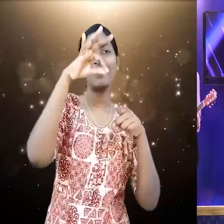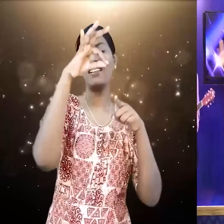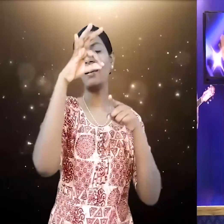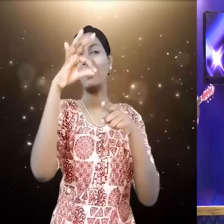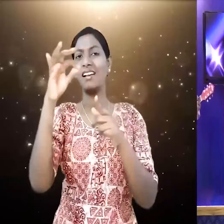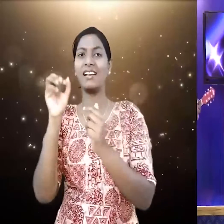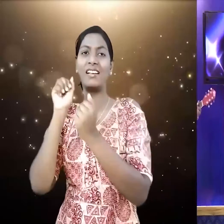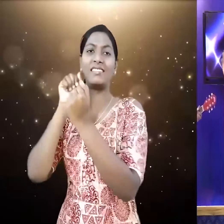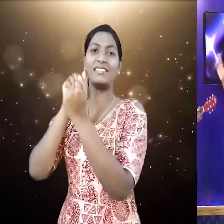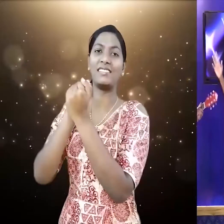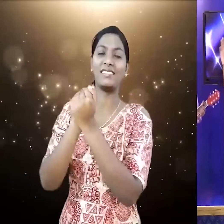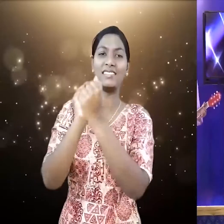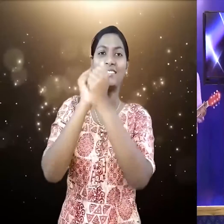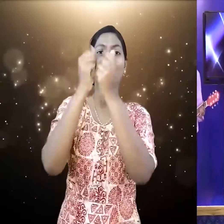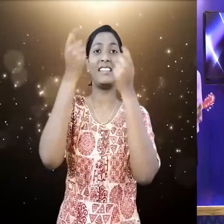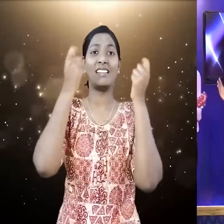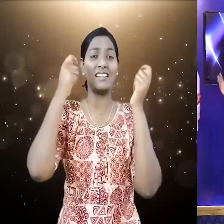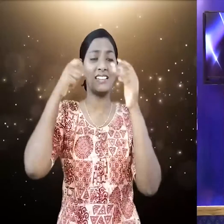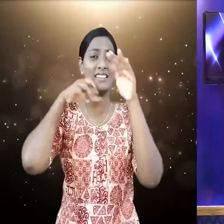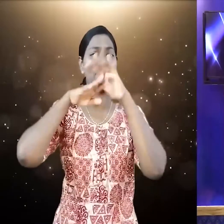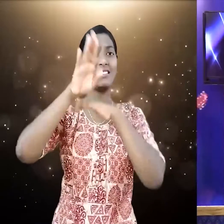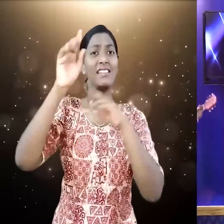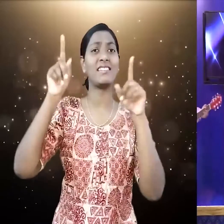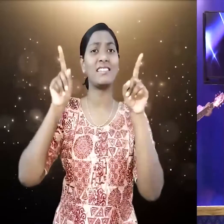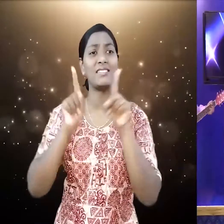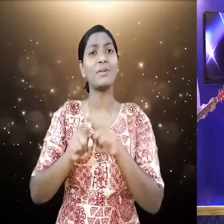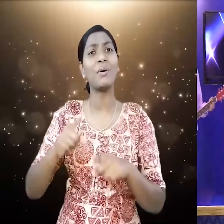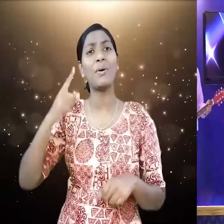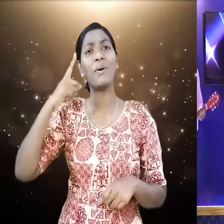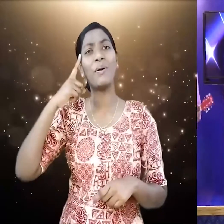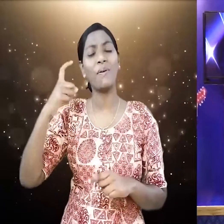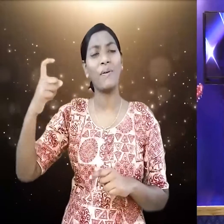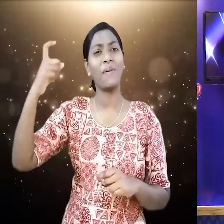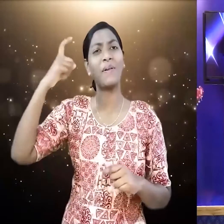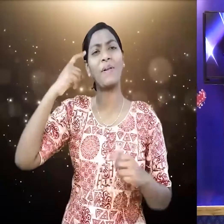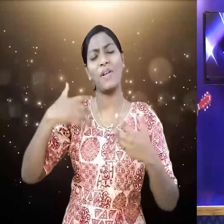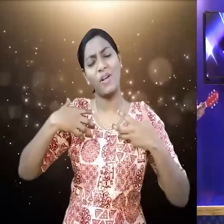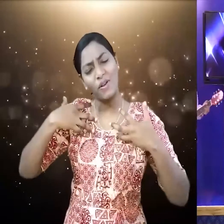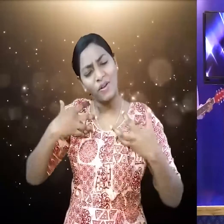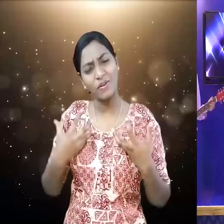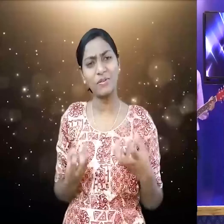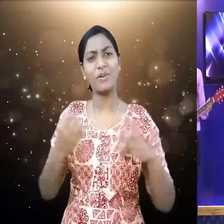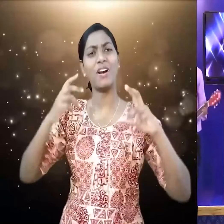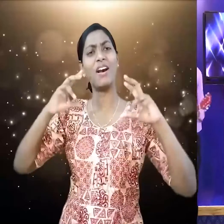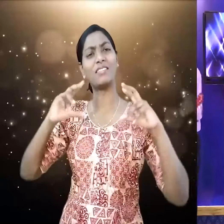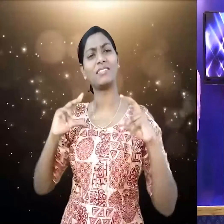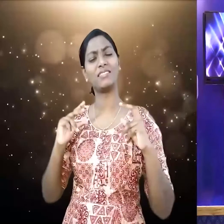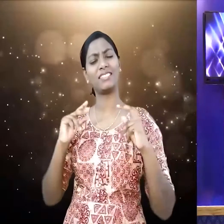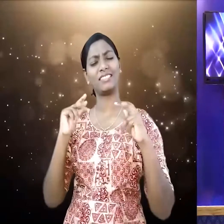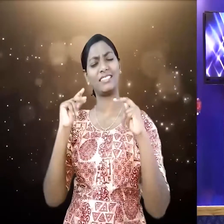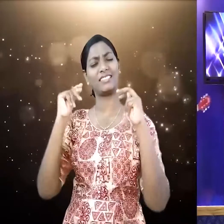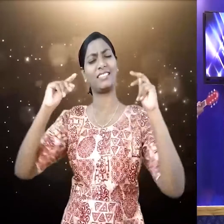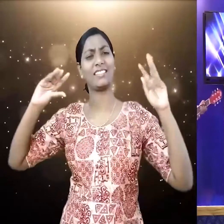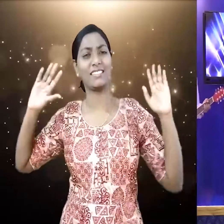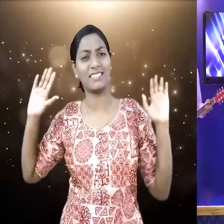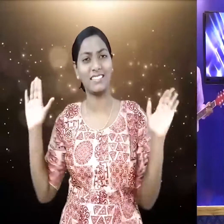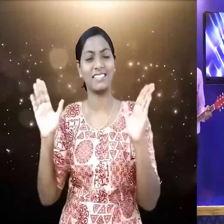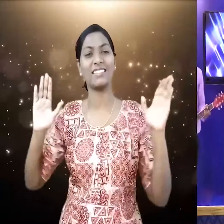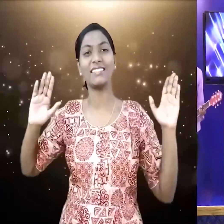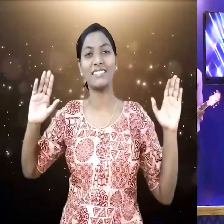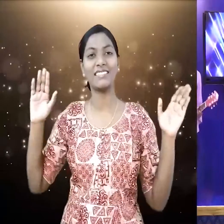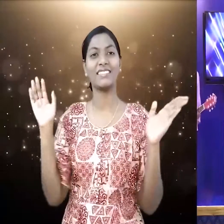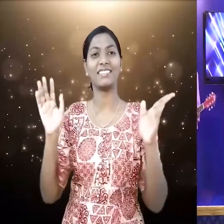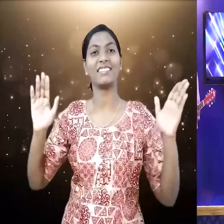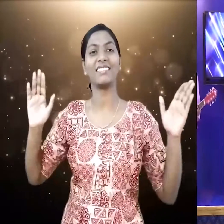से मुझे ले जाए उकाब की तरह मैं ऊंचा और ऊंचा